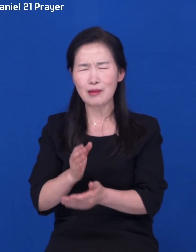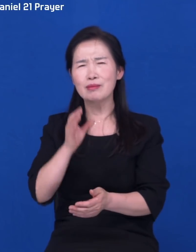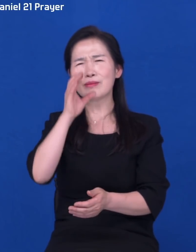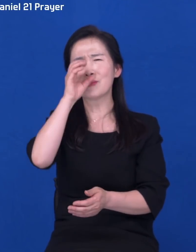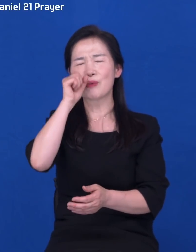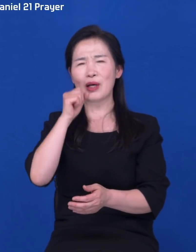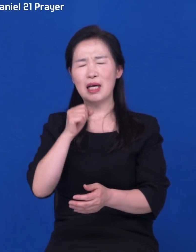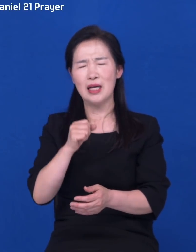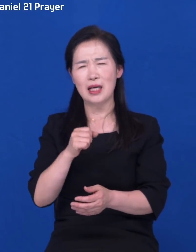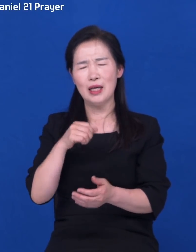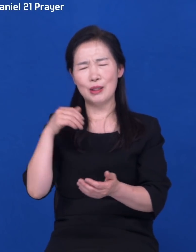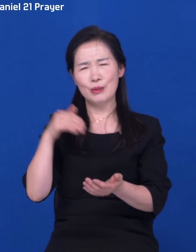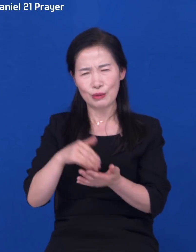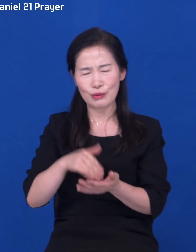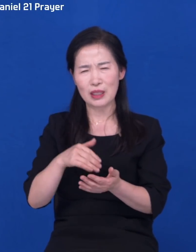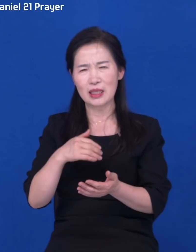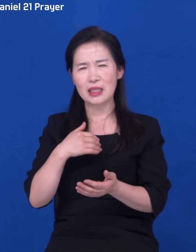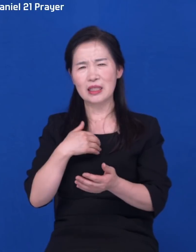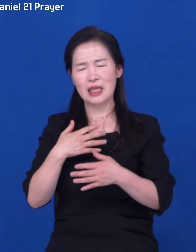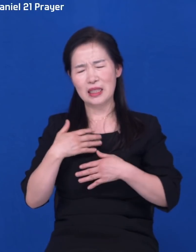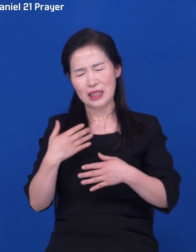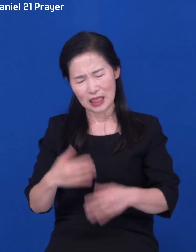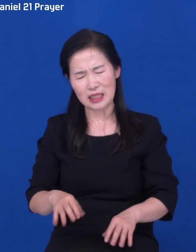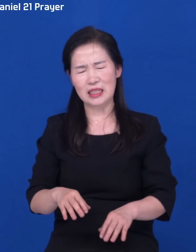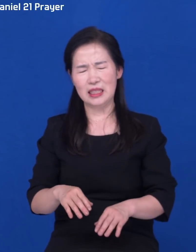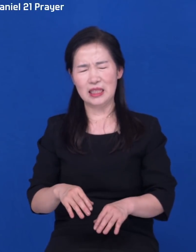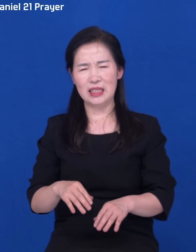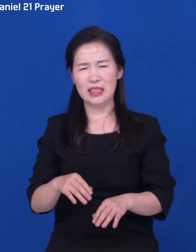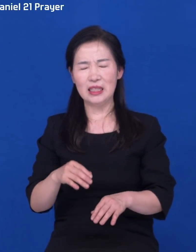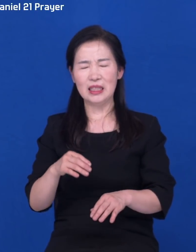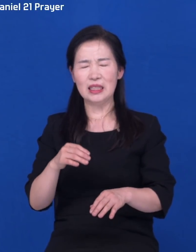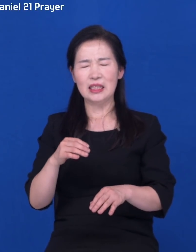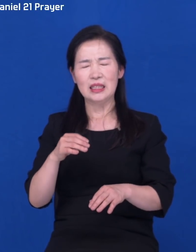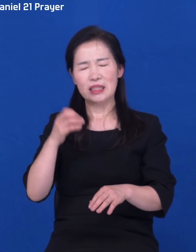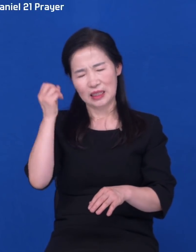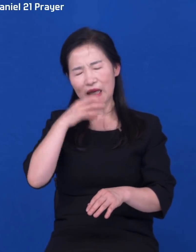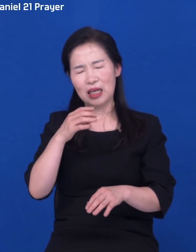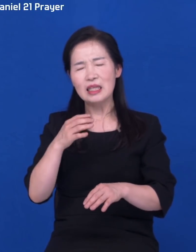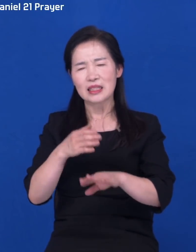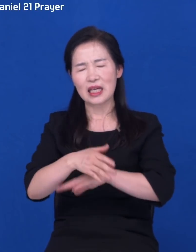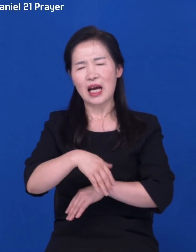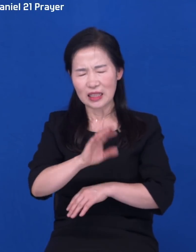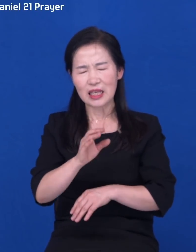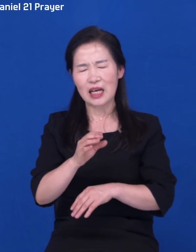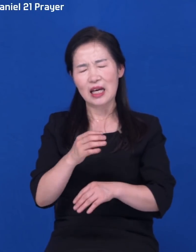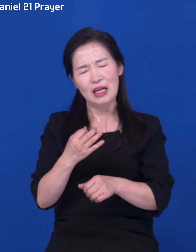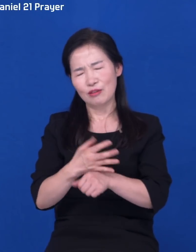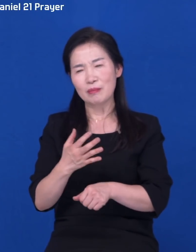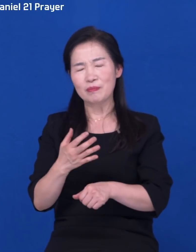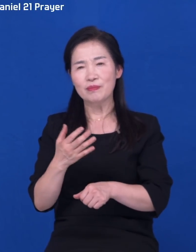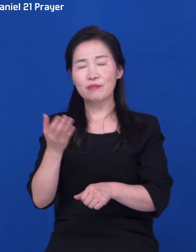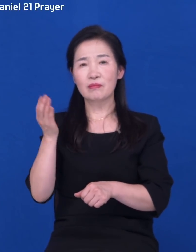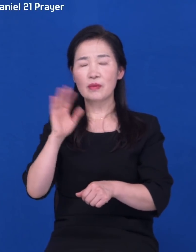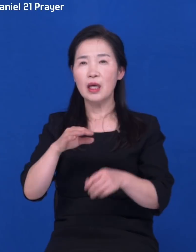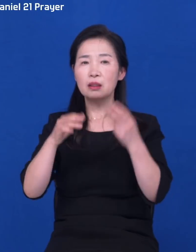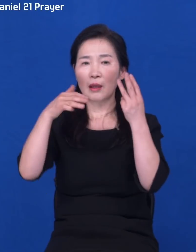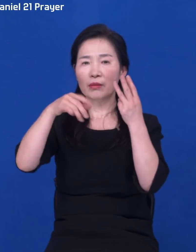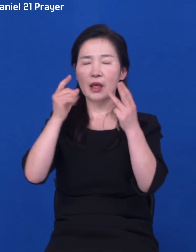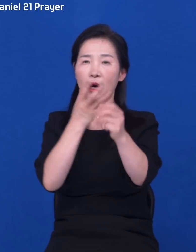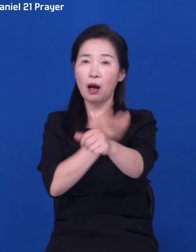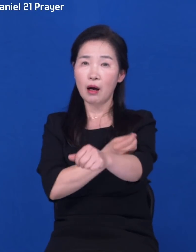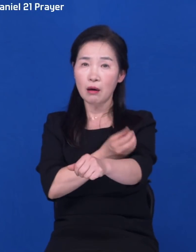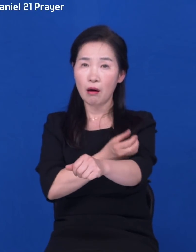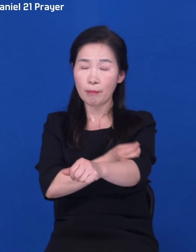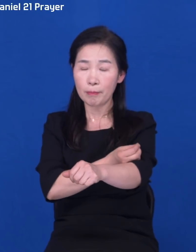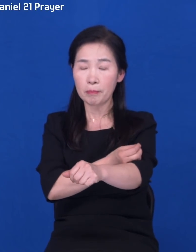하고 있고 내가 잘못한 거니까 넘어가자. 그리고 났는데 3차 항암을 그리고 받았는데 다음날